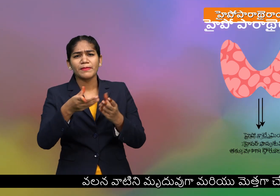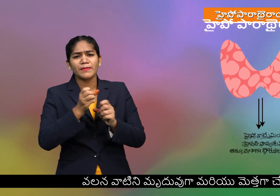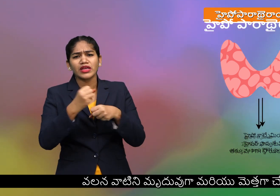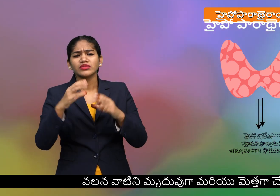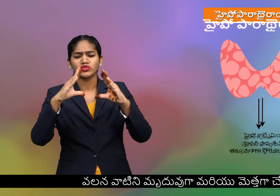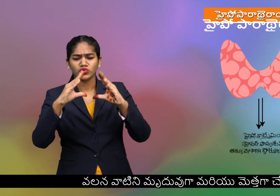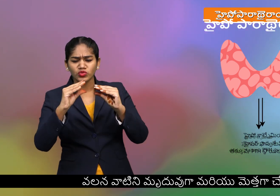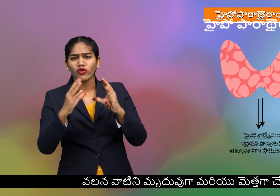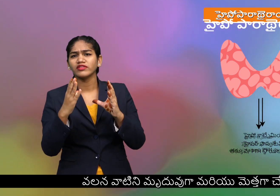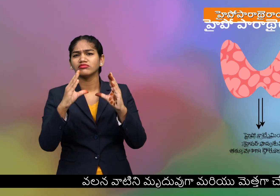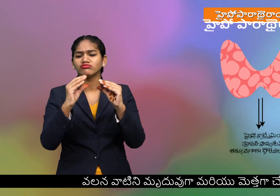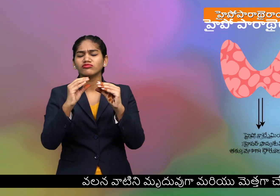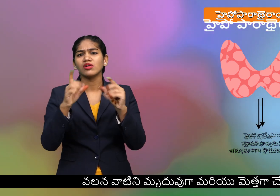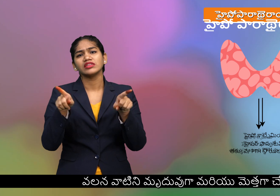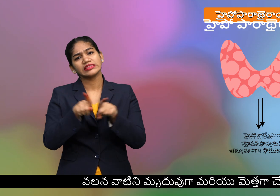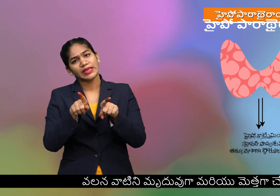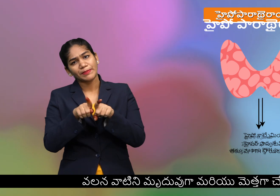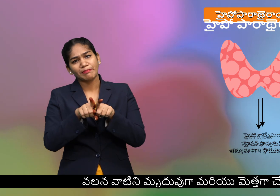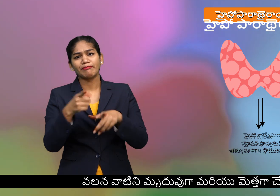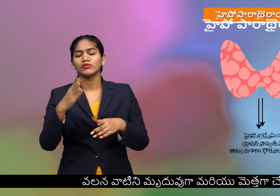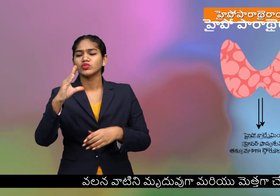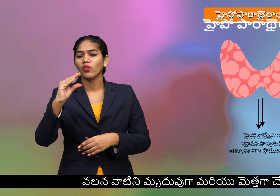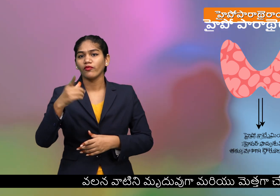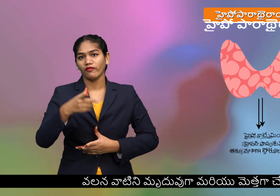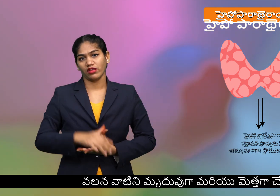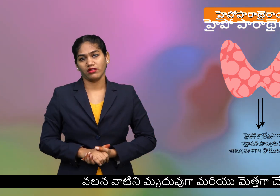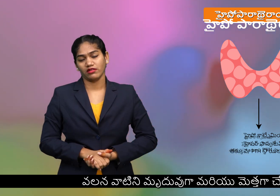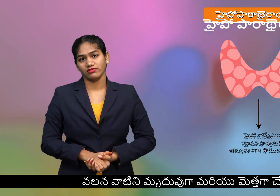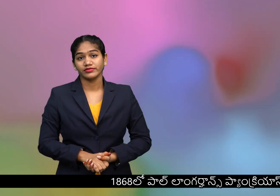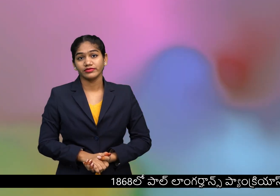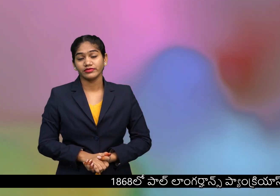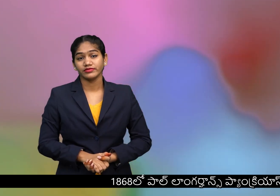కోల్పోవడం వలన వాటిని మృదువుగా మరియు మెత్తగా చేస్తుంది.